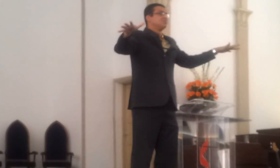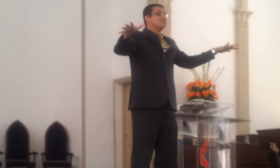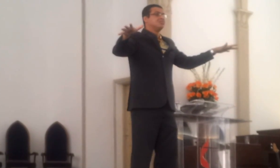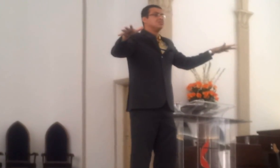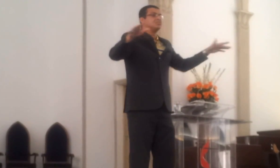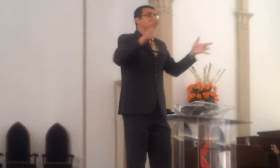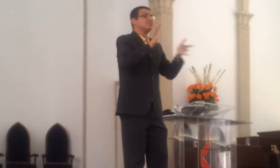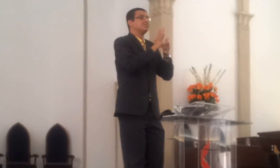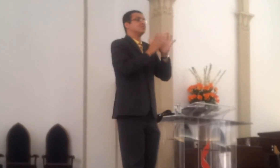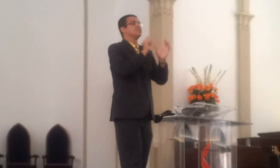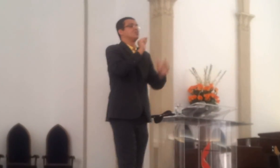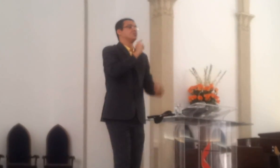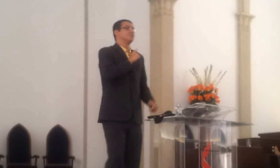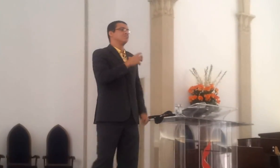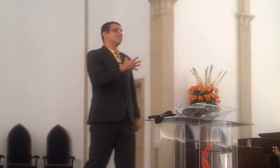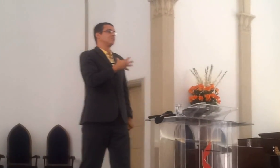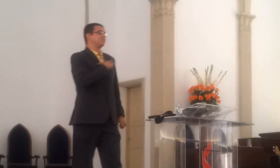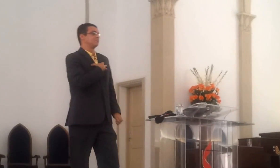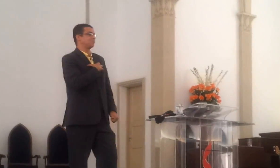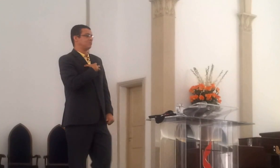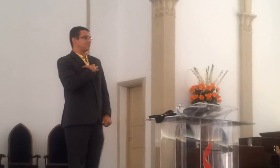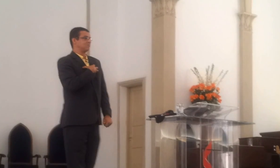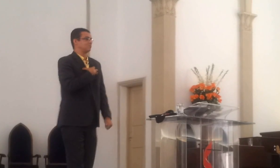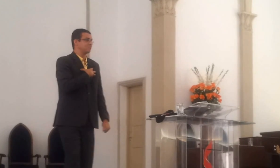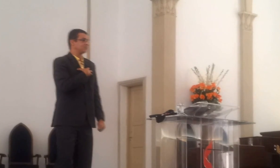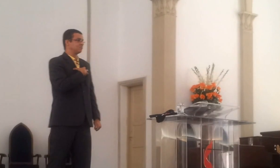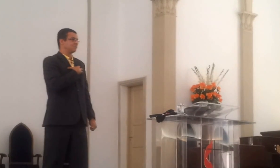Ovelhas espalhadas. Jesus teve o quê? Compaixão.